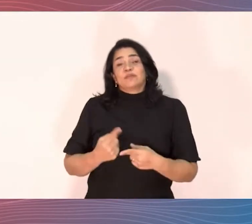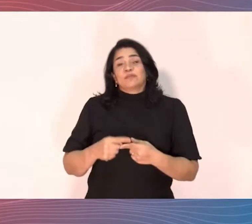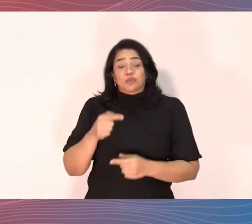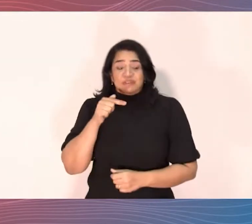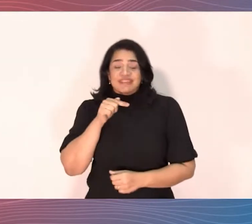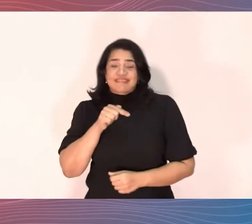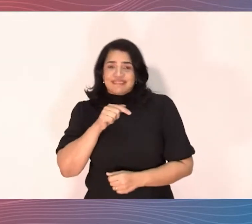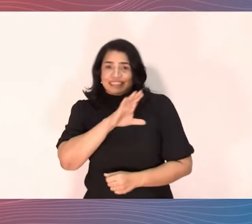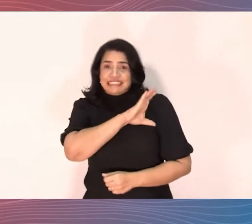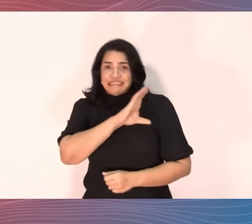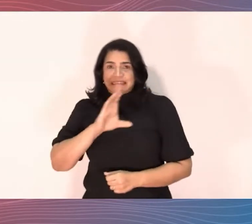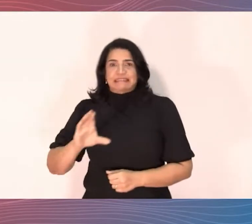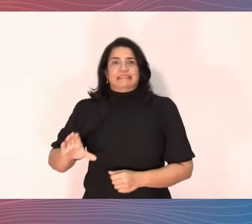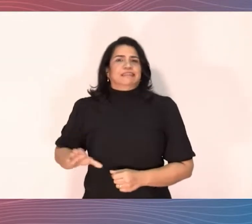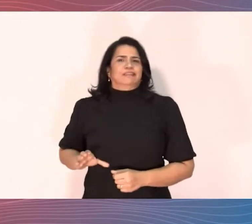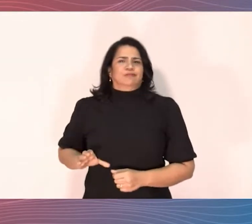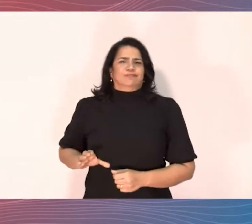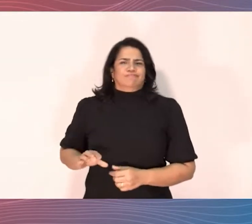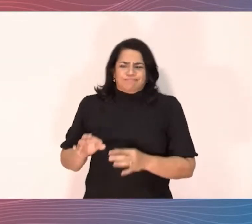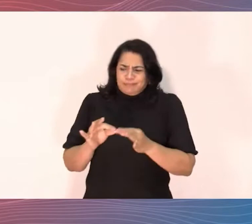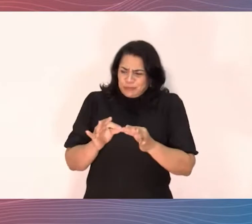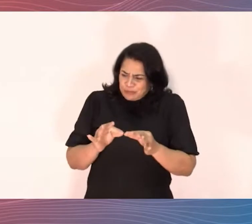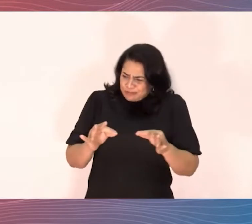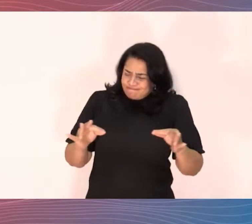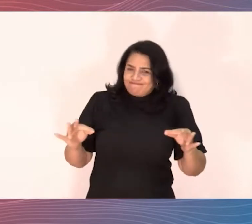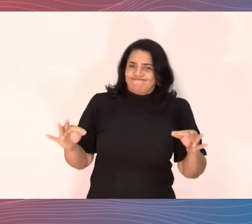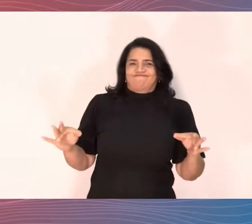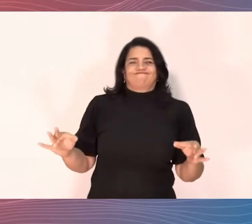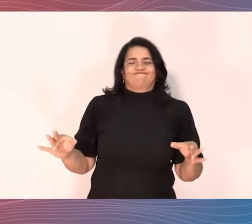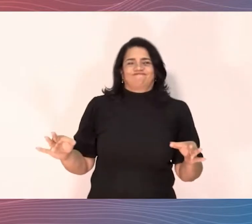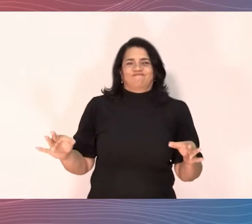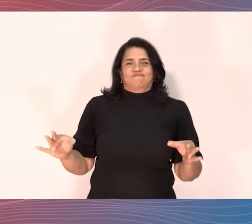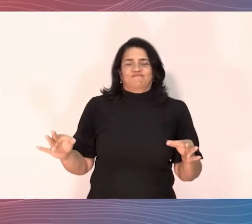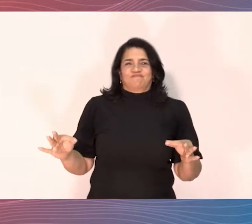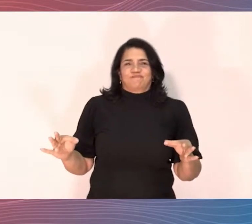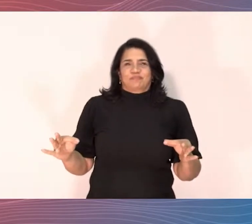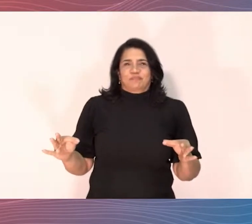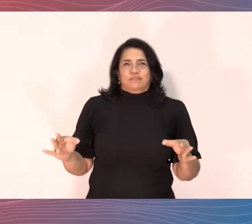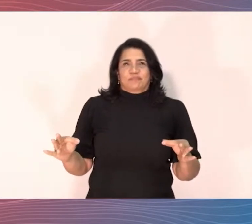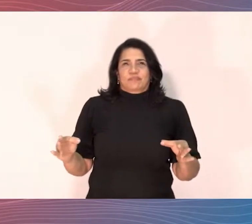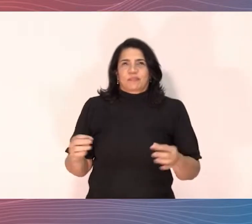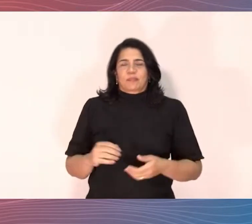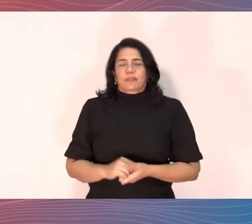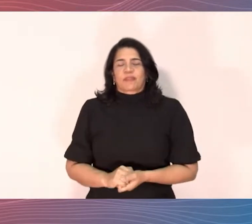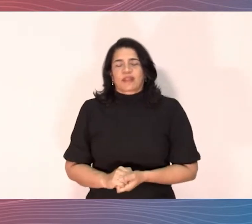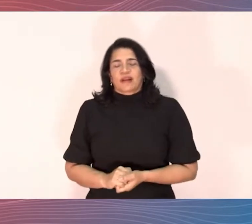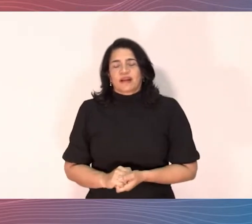própria largura. Quão largo tem a largura?